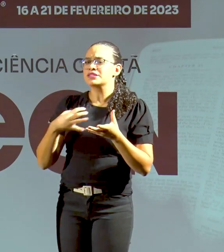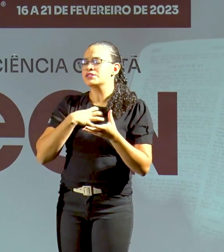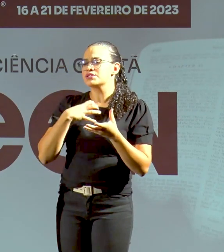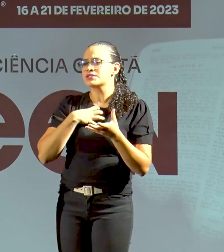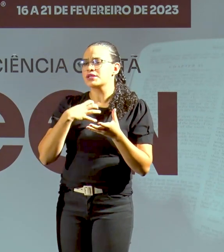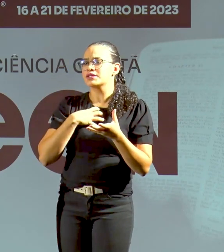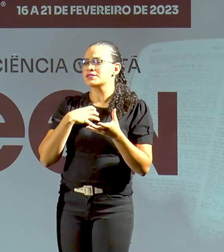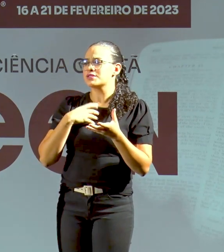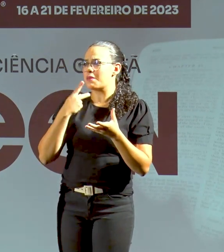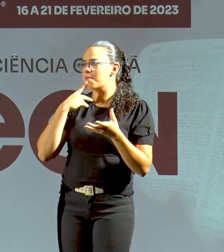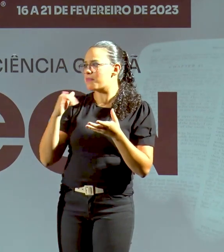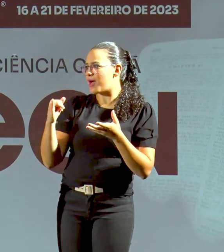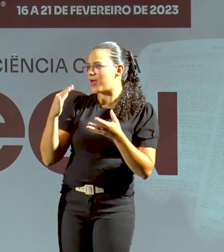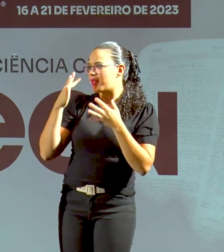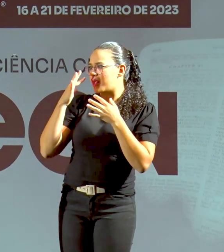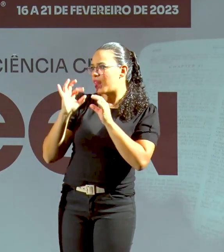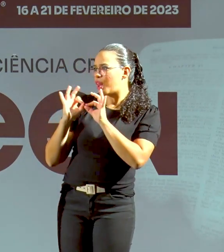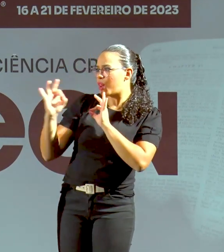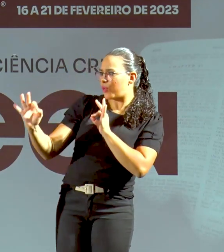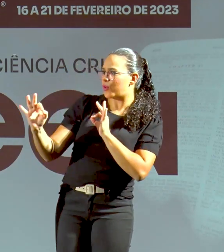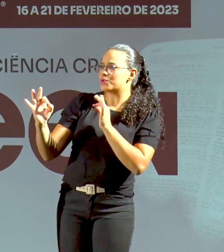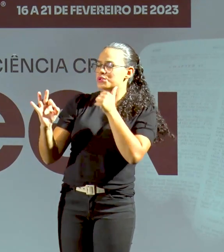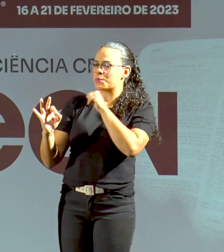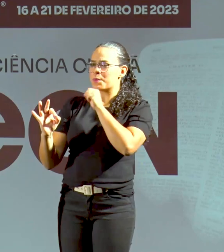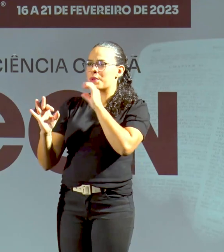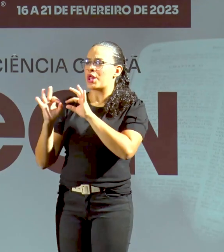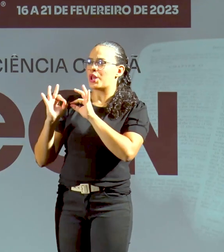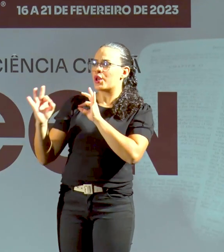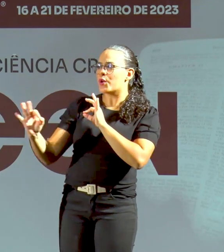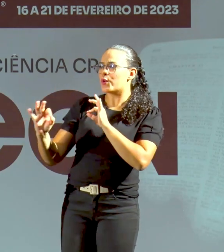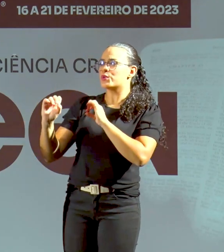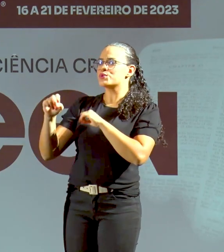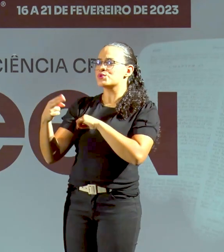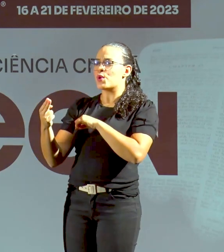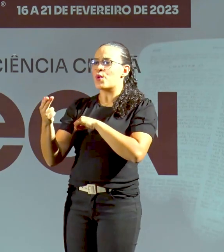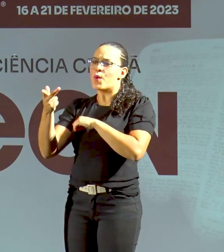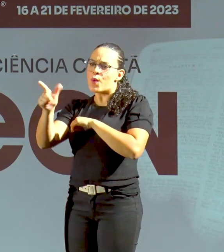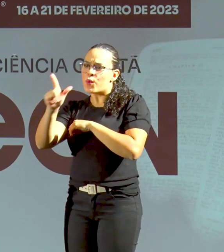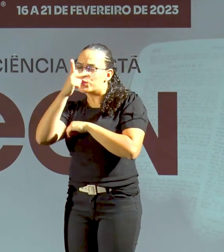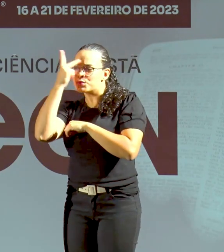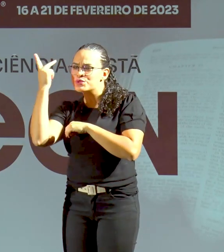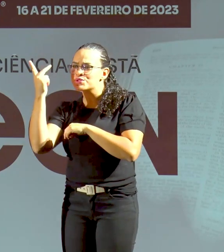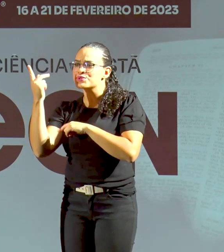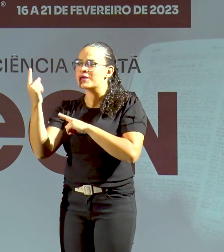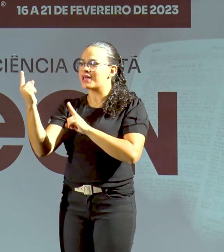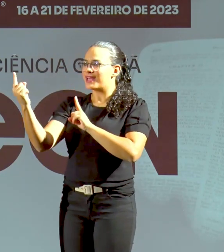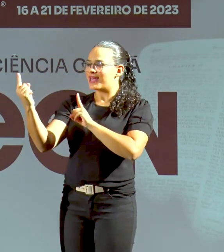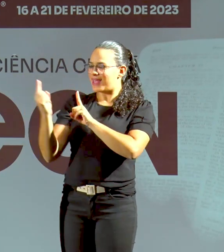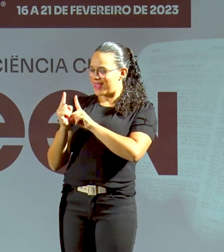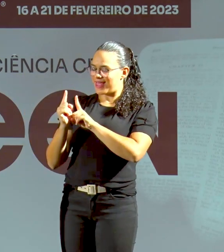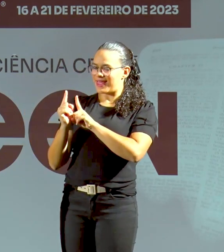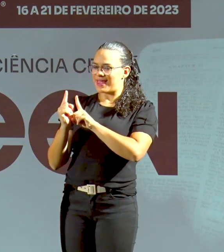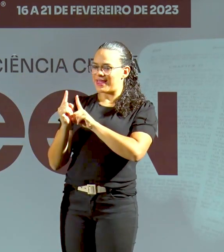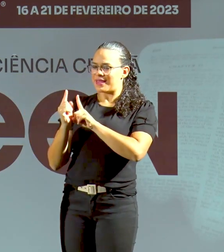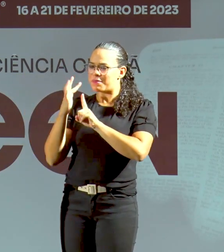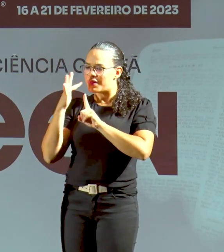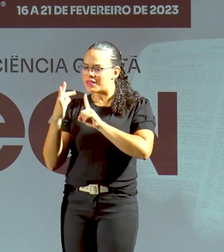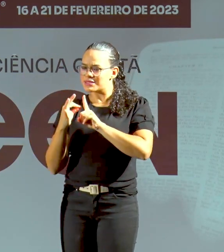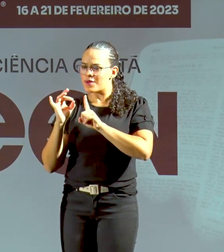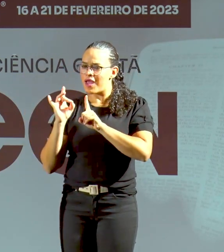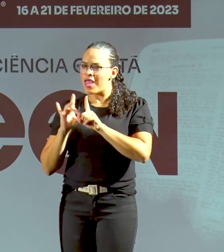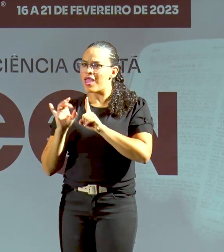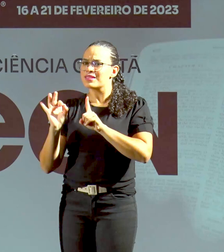é do pai ou da mãe por causa de alguém que era para estar presente e não esteve ou está mas é como se não tivesse